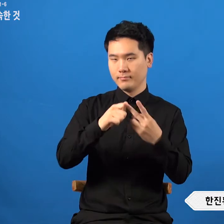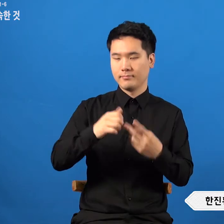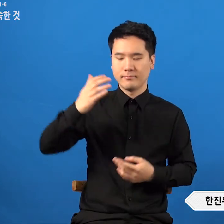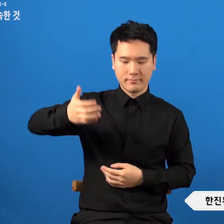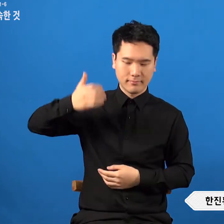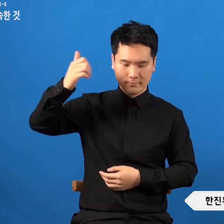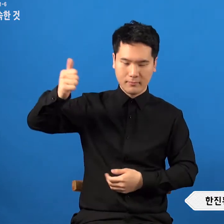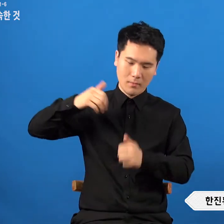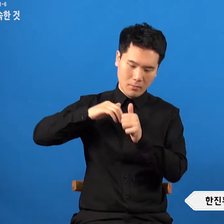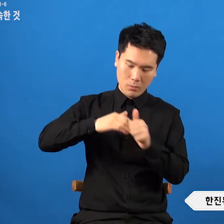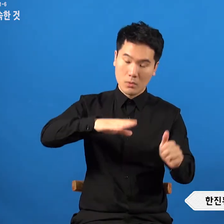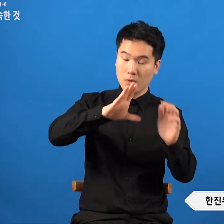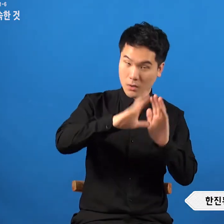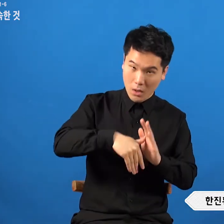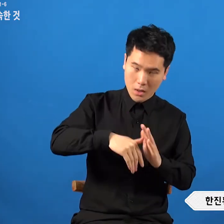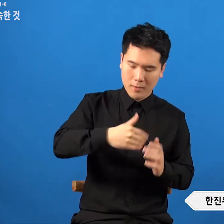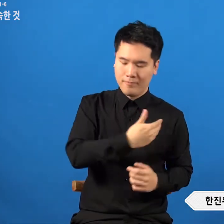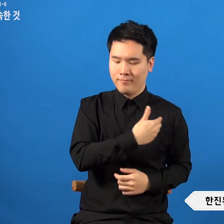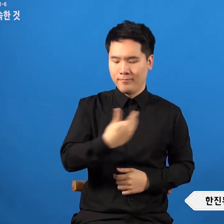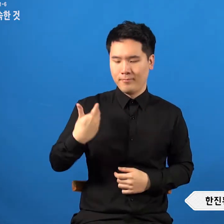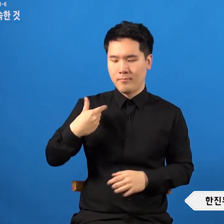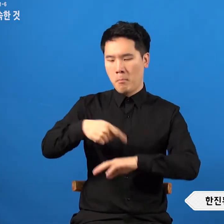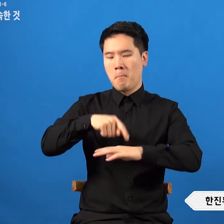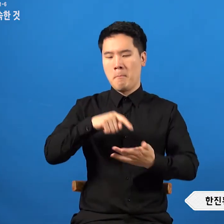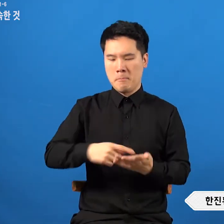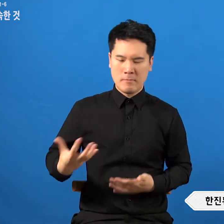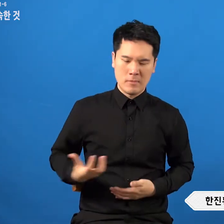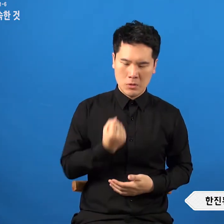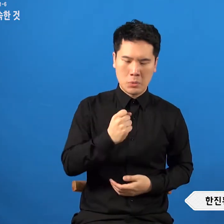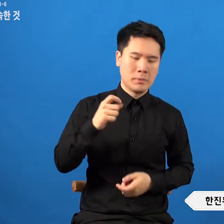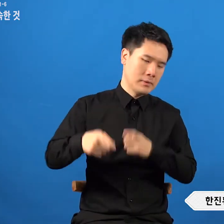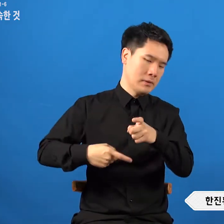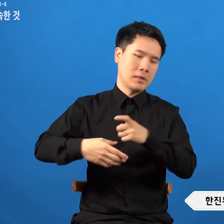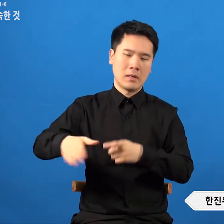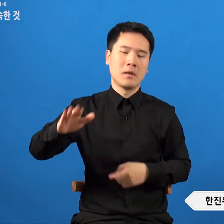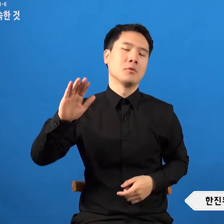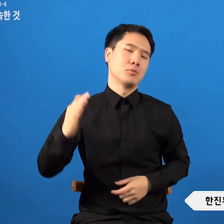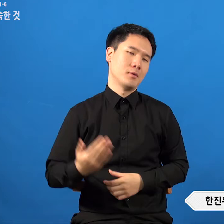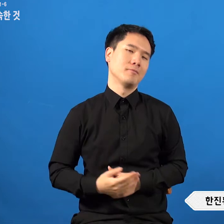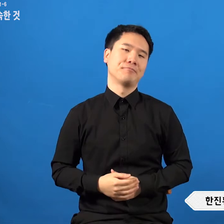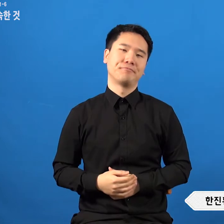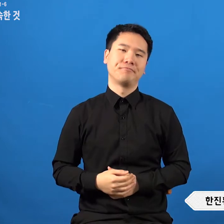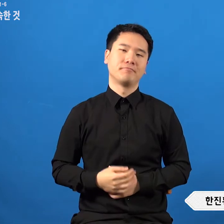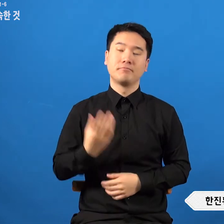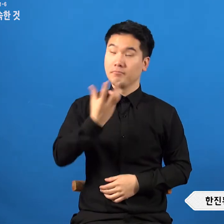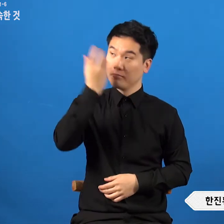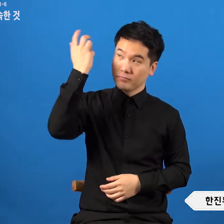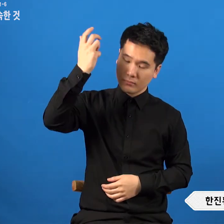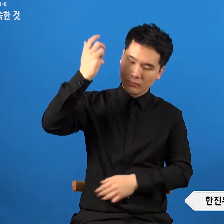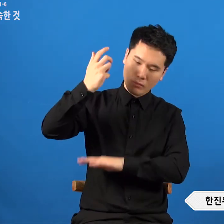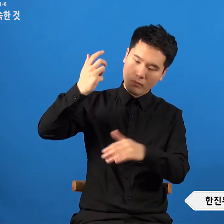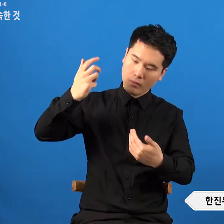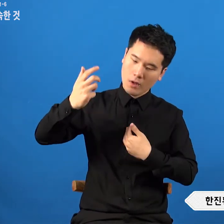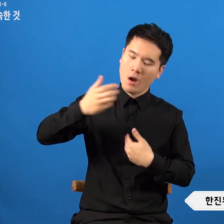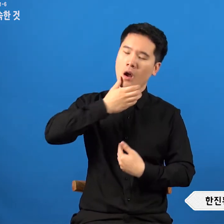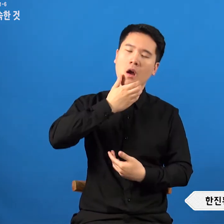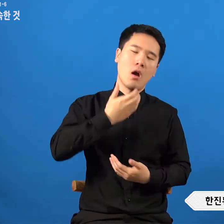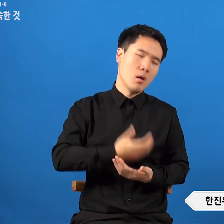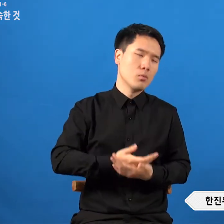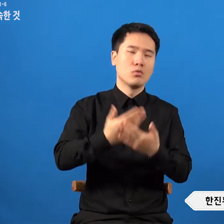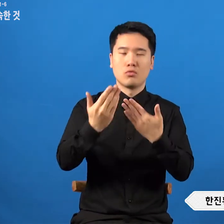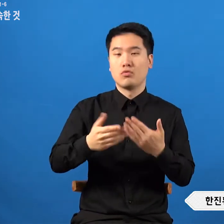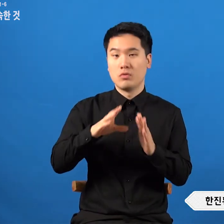둘째는 하나님이 보내실 때에 담대함으로 나아가야 하겠습니다. 성령께서 우리에게 감동을 주실